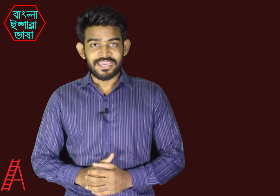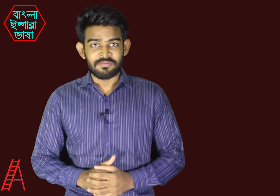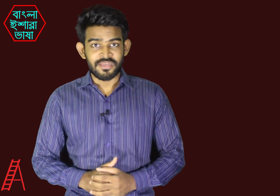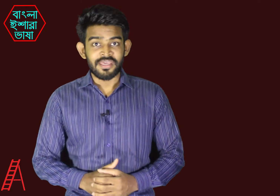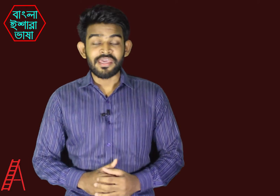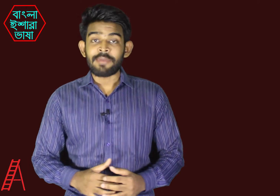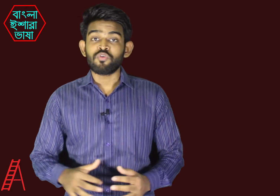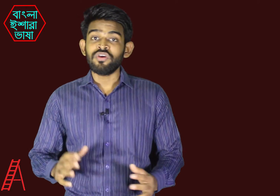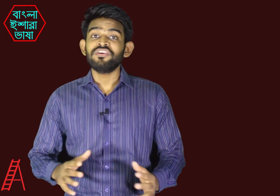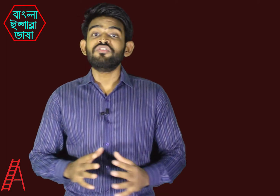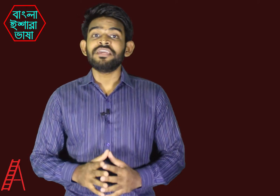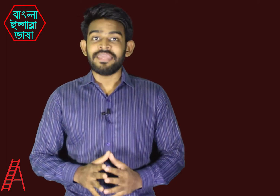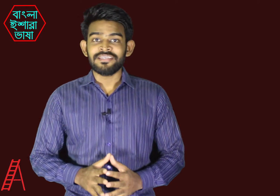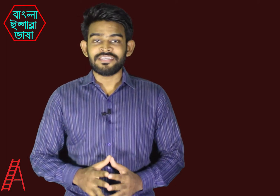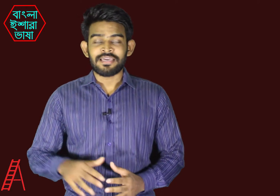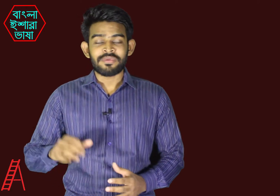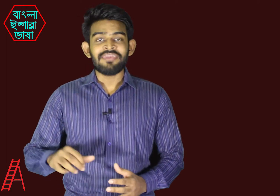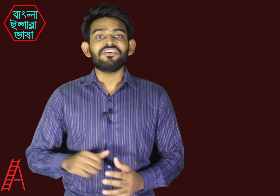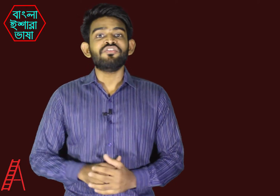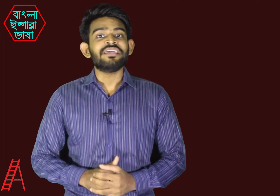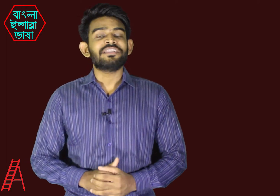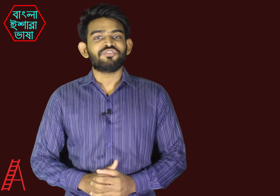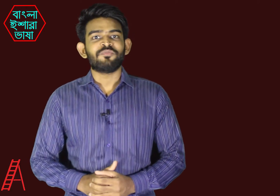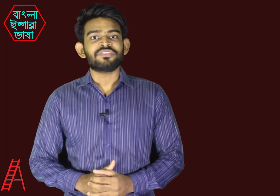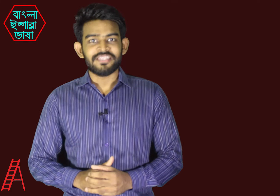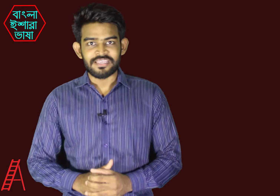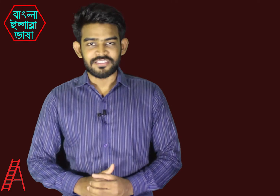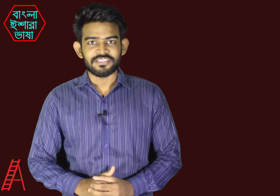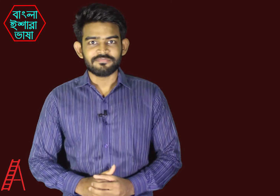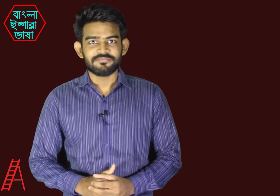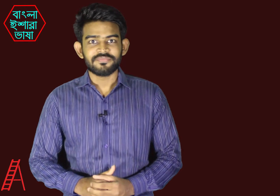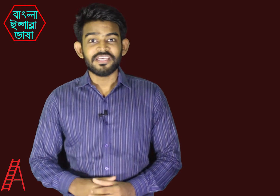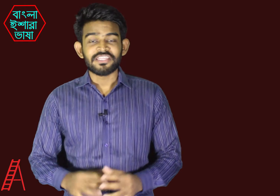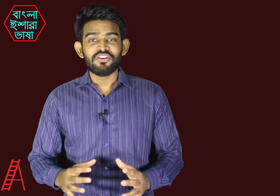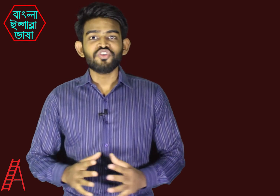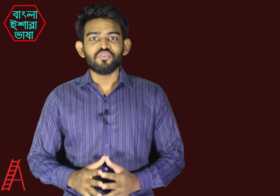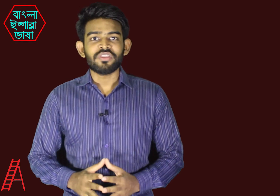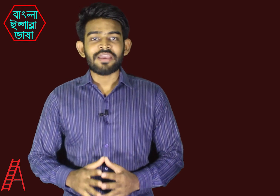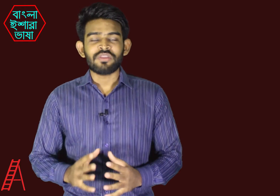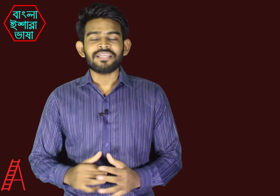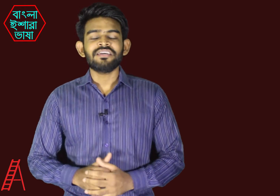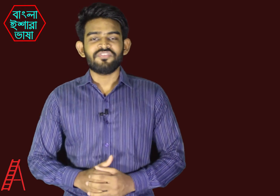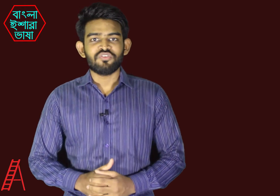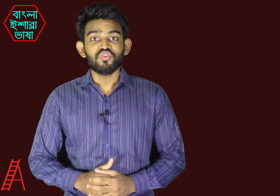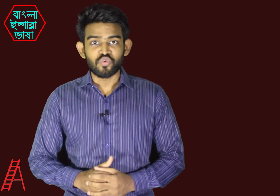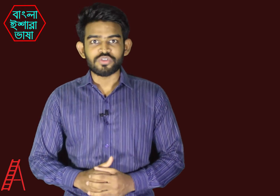দেখে নেবেন এবং ওই ভিডিওটির লিংকটি আমি এই ভিডিওর ডেসক্রিপশন বক্সে দিয়ে দিচ্ছি। তাহলে চলুন এখন আজকের ভিডিও শুরু